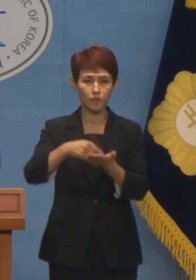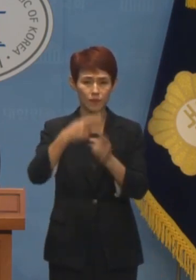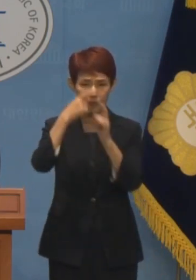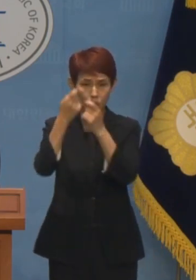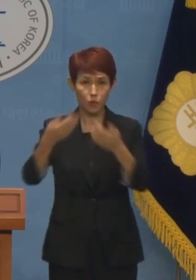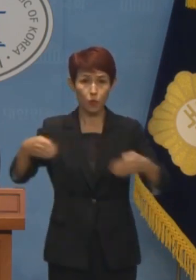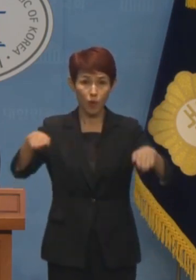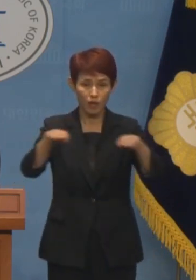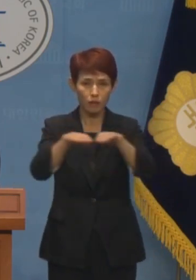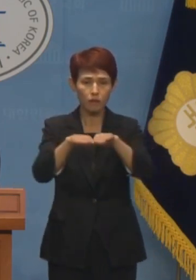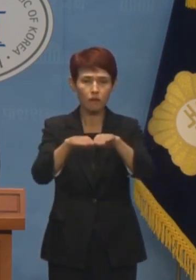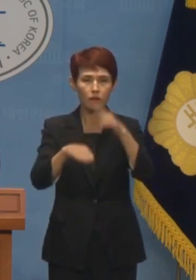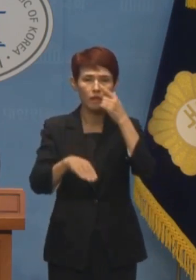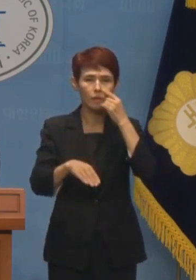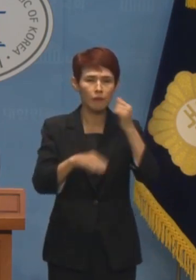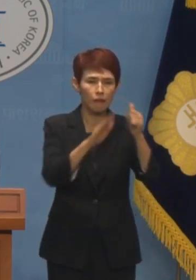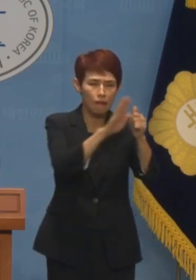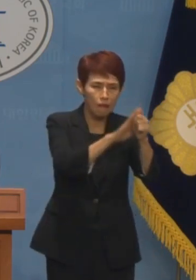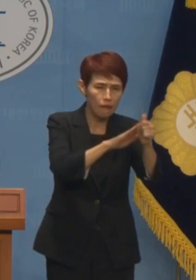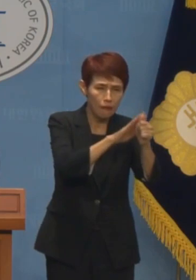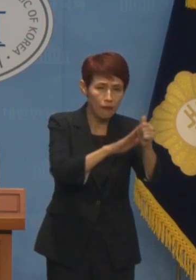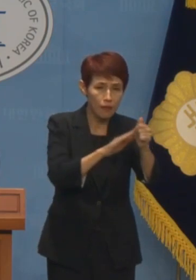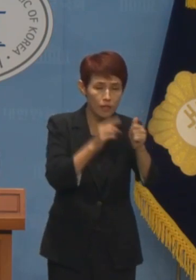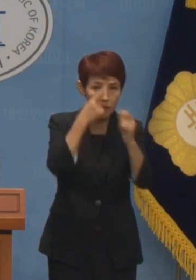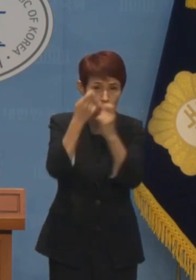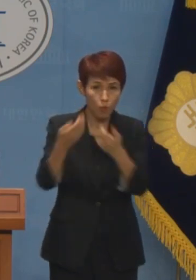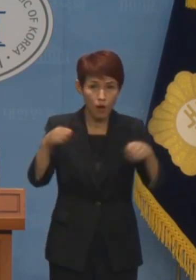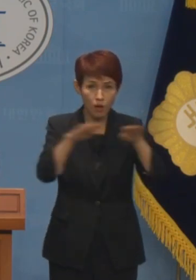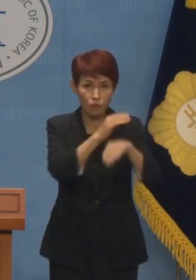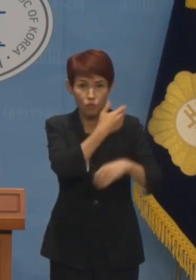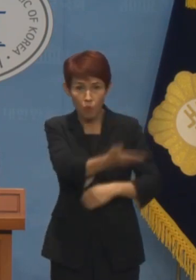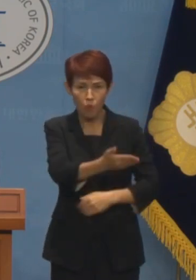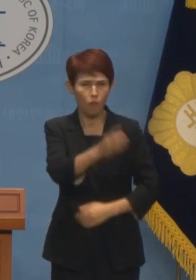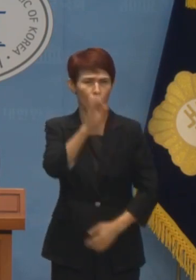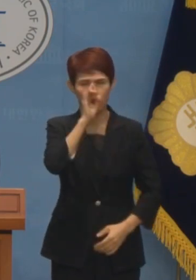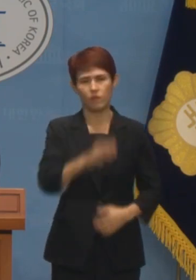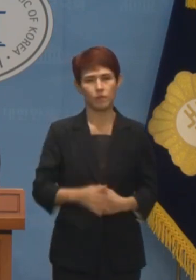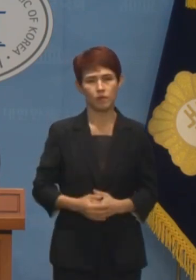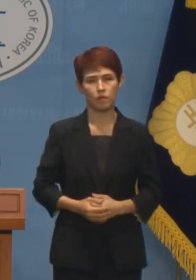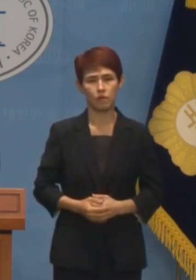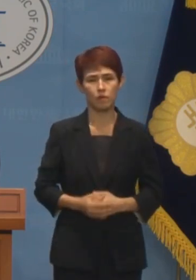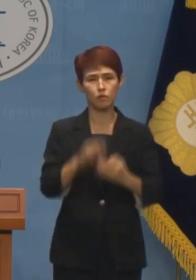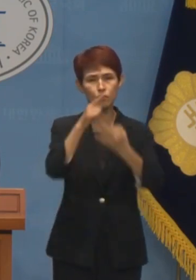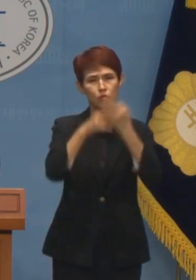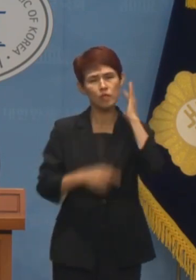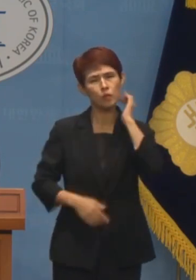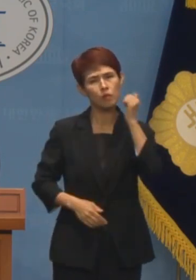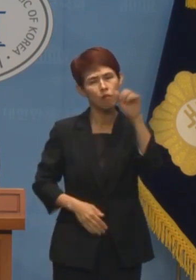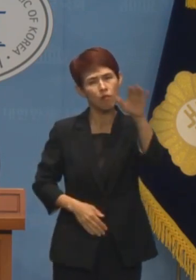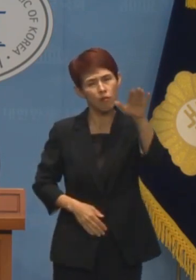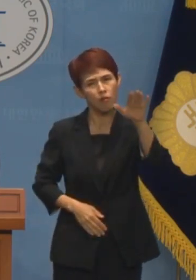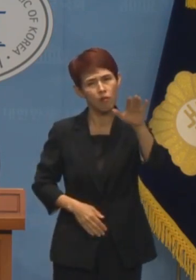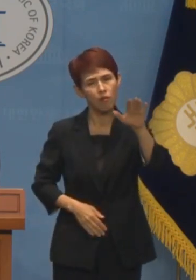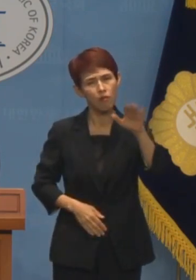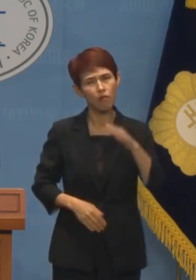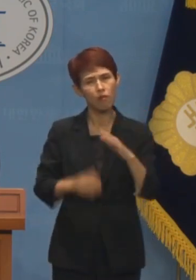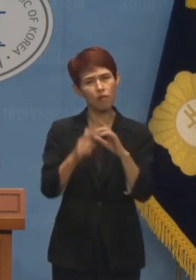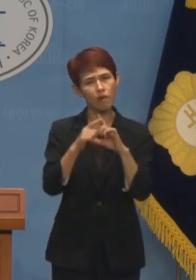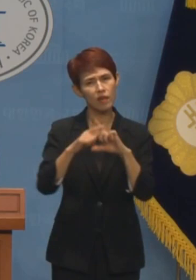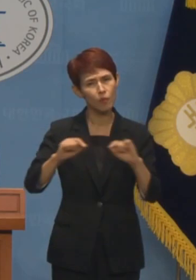독립기념관이 친일 기념관이 되게 둘 수는 없습니다. 윤석열 대통령은 심리적